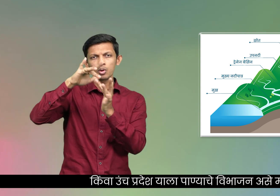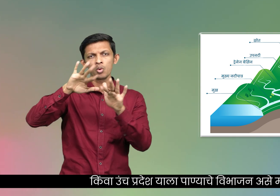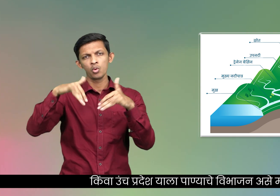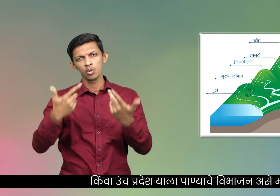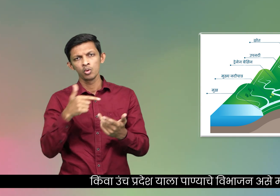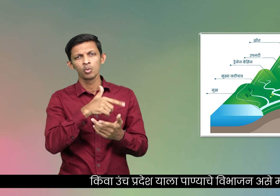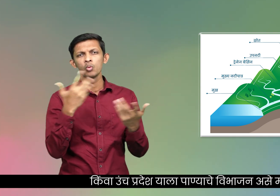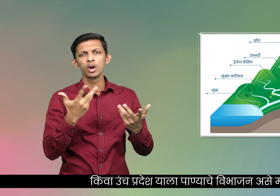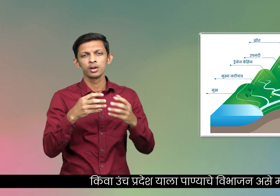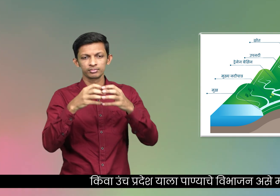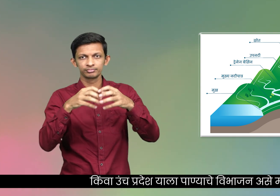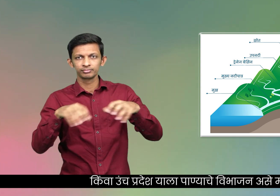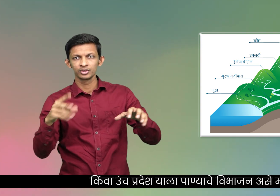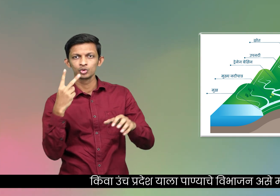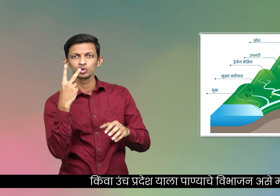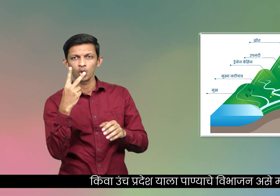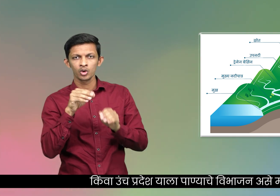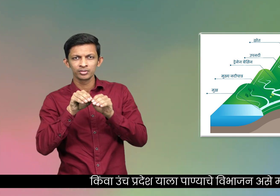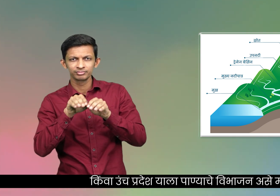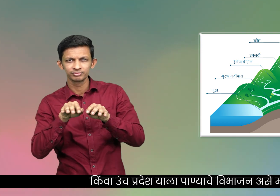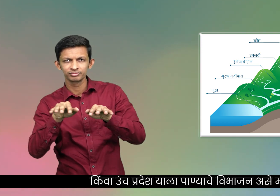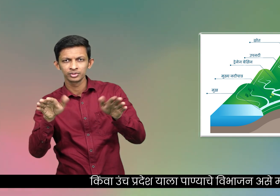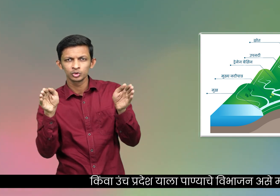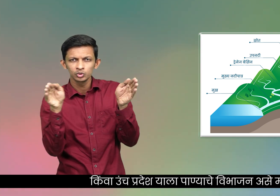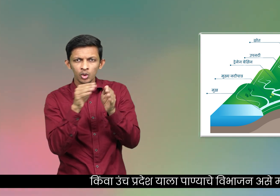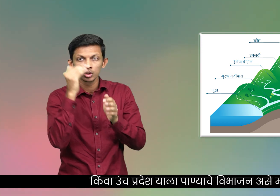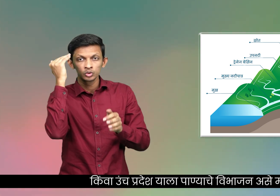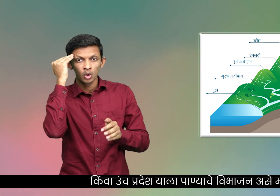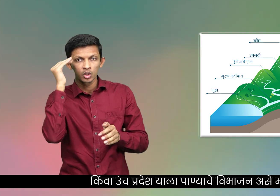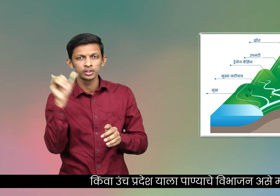किंवा उच्च प्रदेश याला पाण्याचं विभाजन असं म्हणतात.